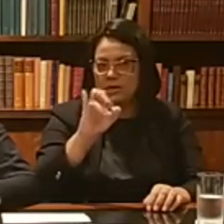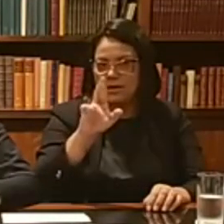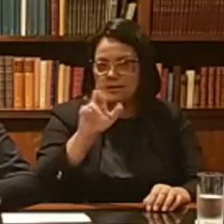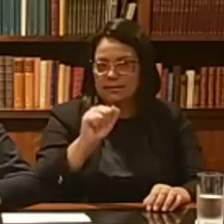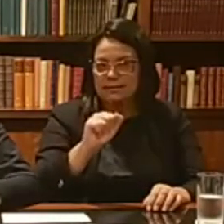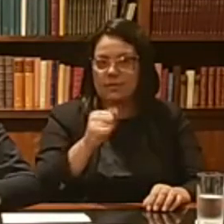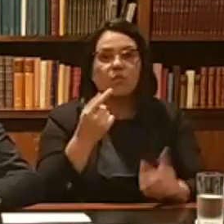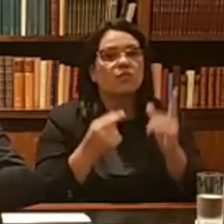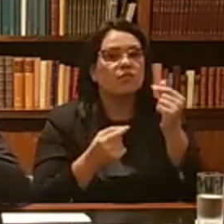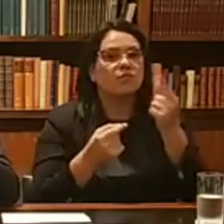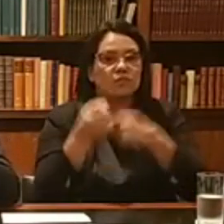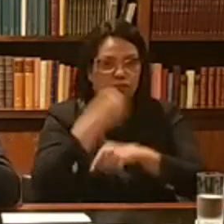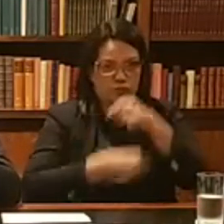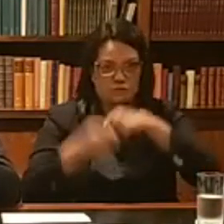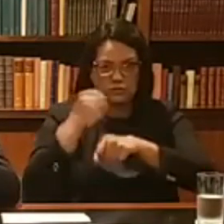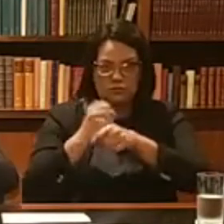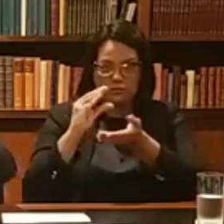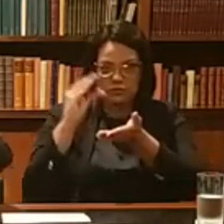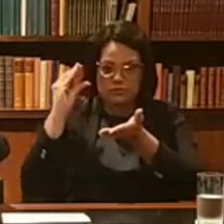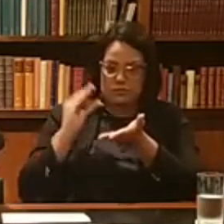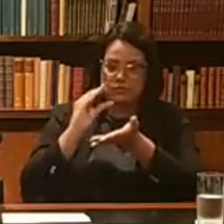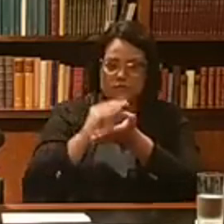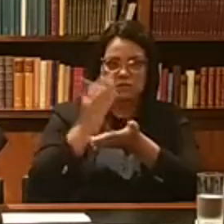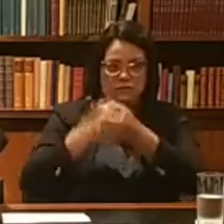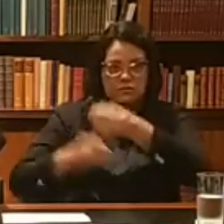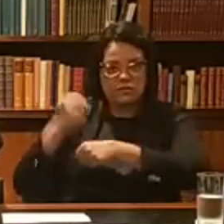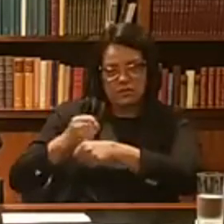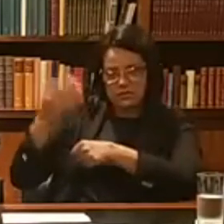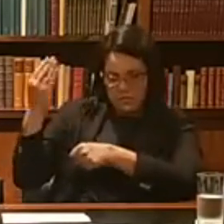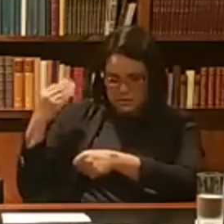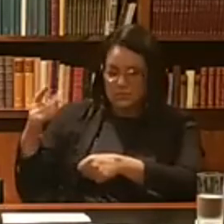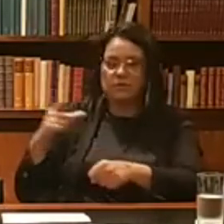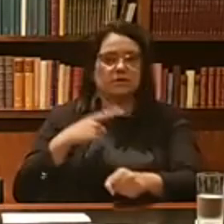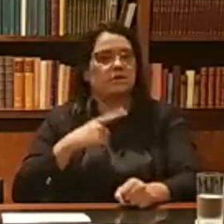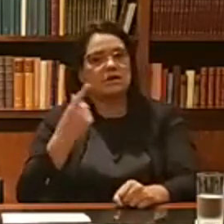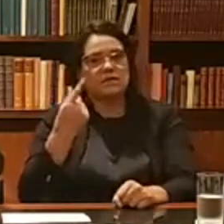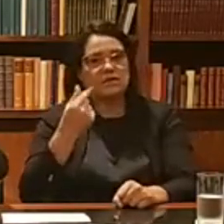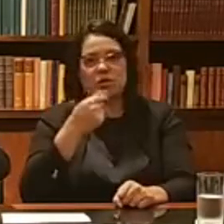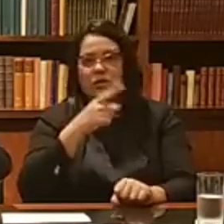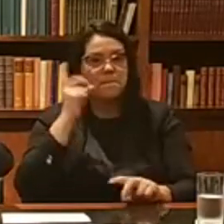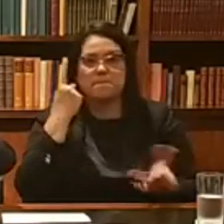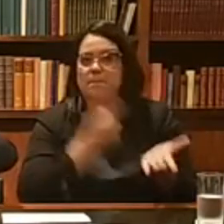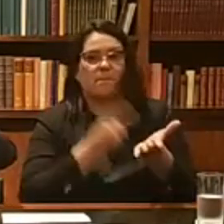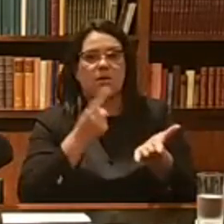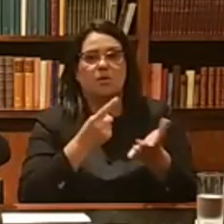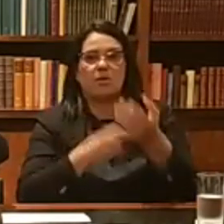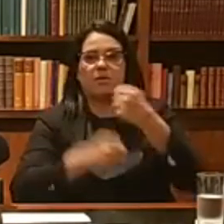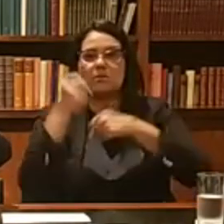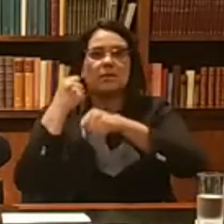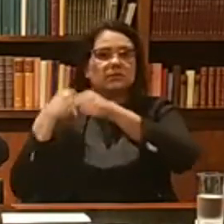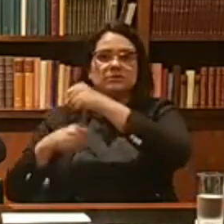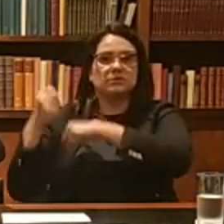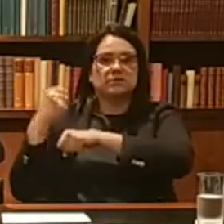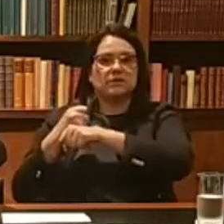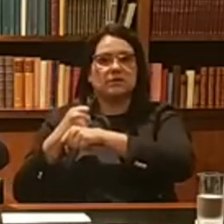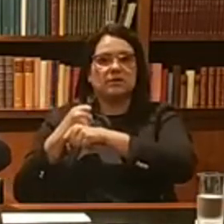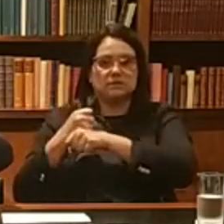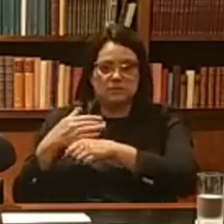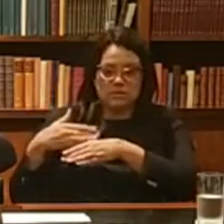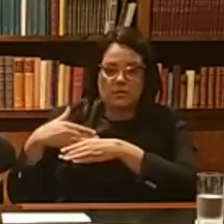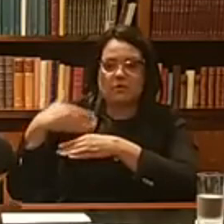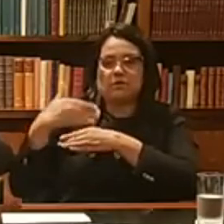passado, tá? O valor até o ano passado, tinha um valor que foi fixado lá atrás e depois